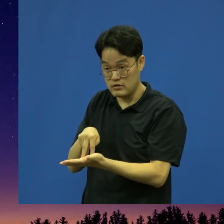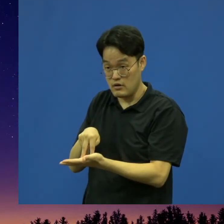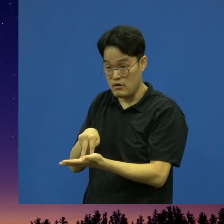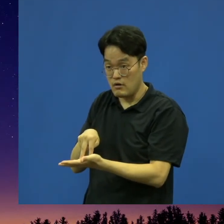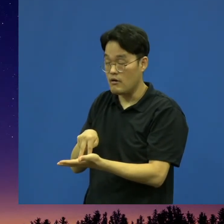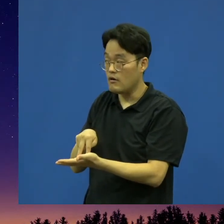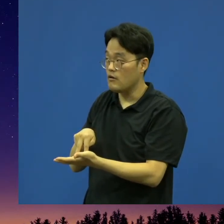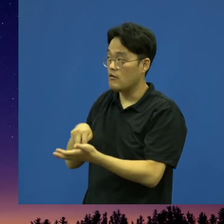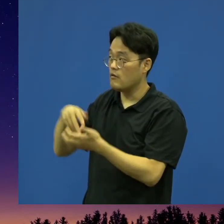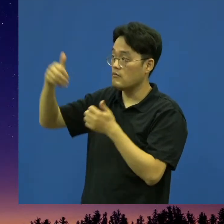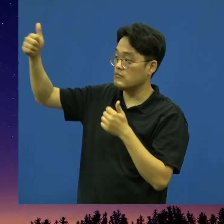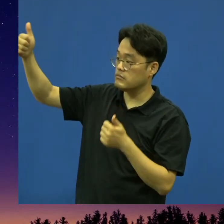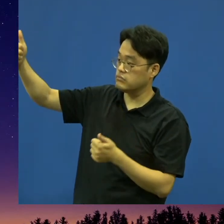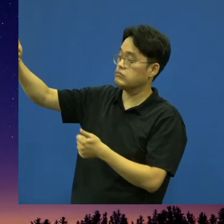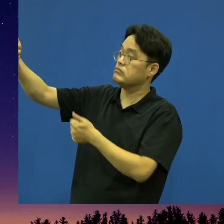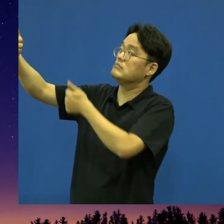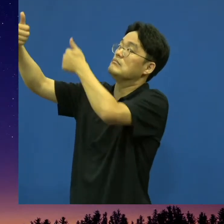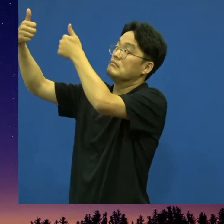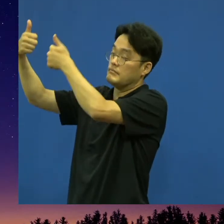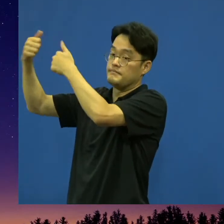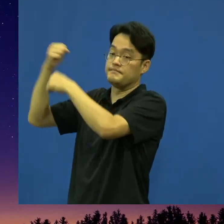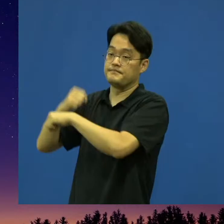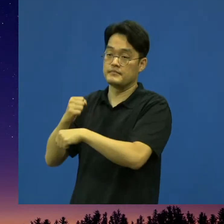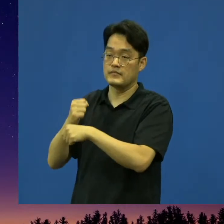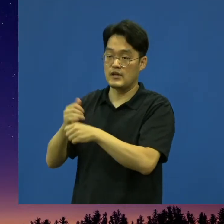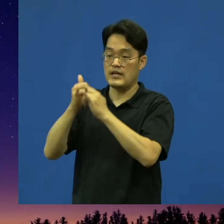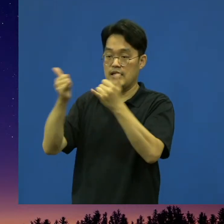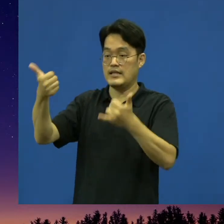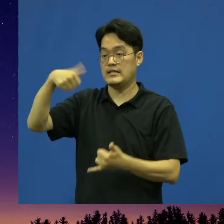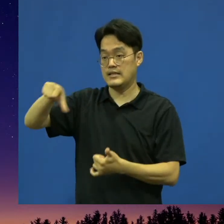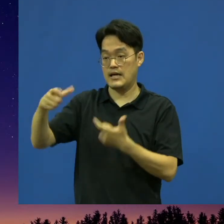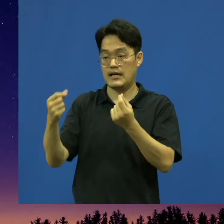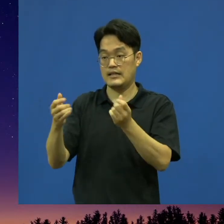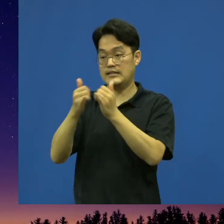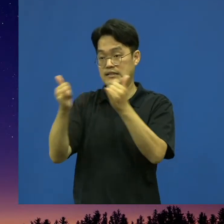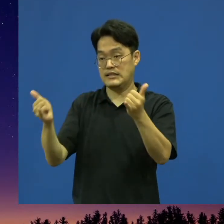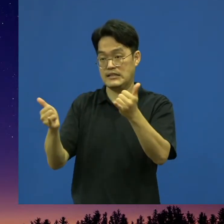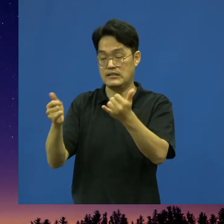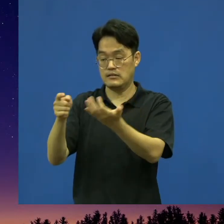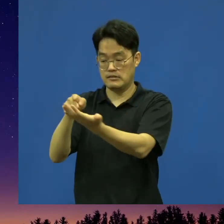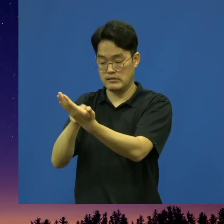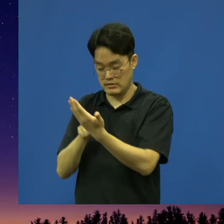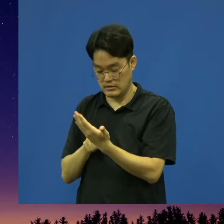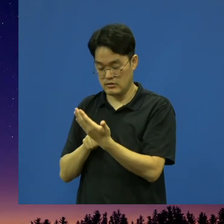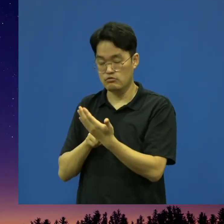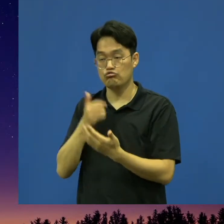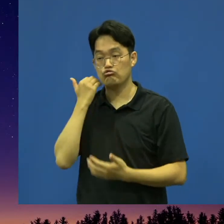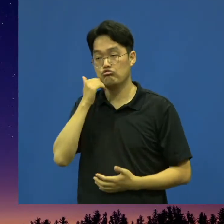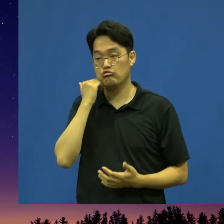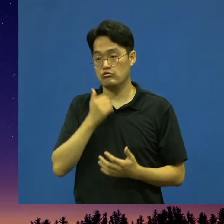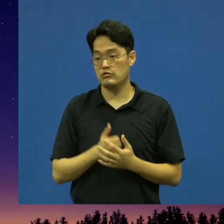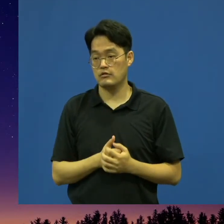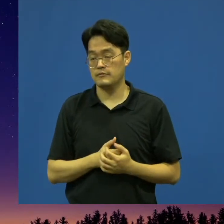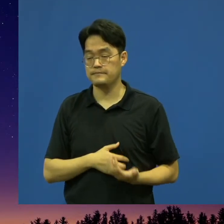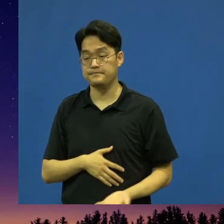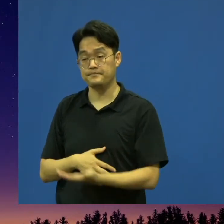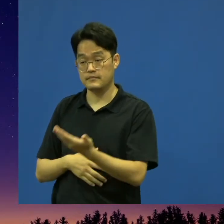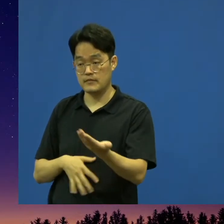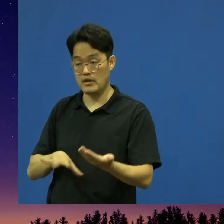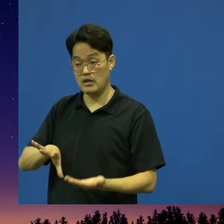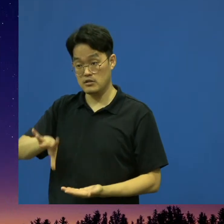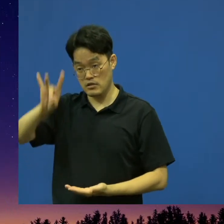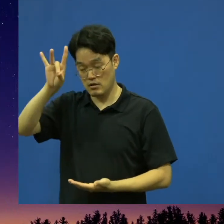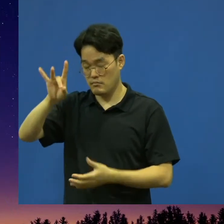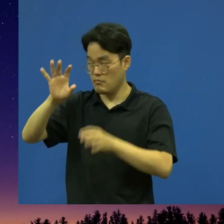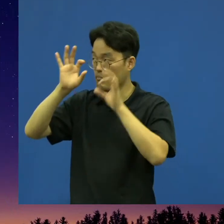앞으로 인도되매. 여러분, 인자 같은 이 하고 등장했어요. 여러분, 우리가 첫 번째 보는 환상은